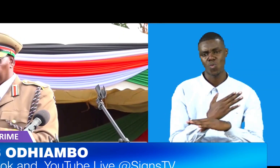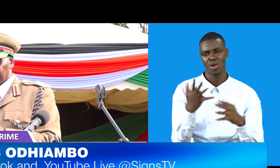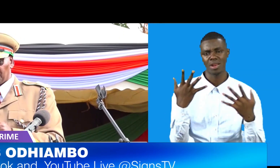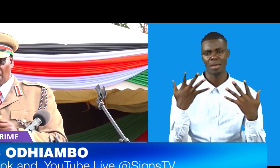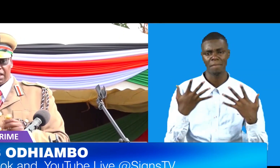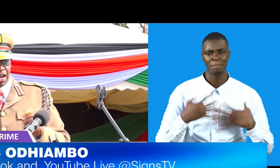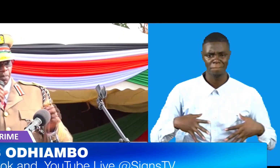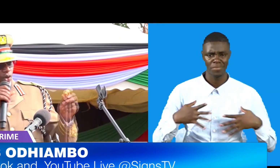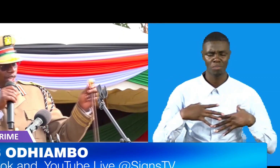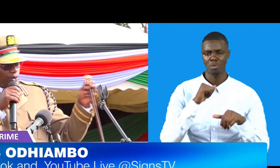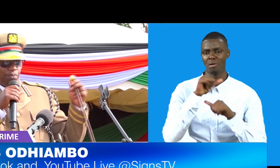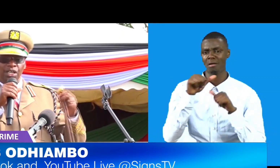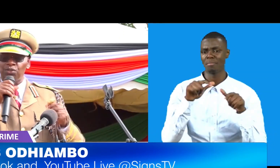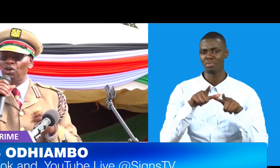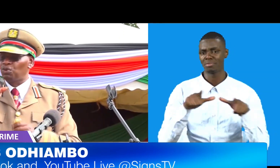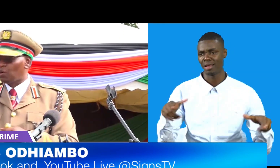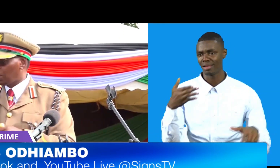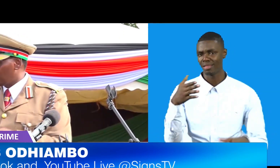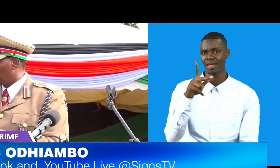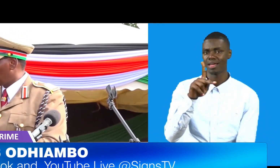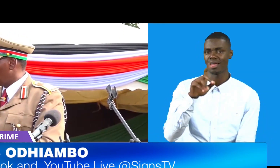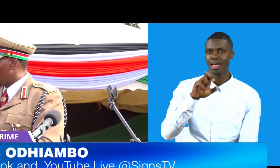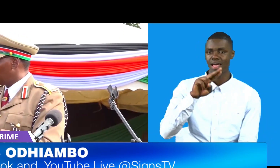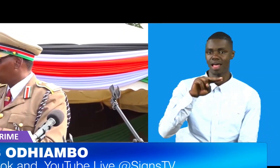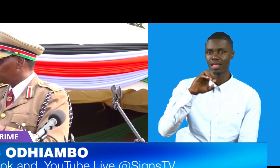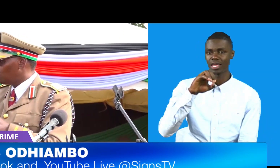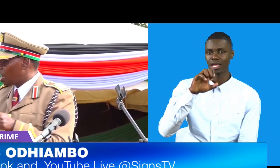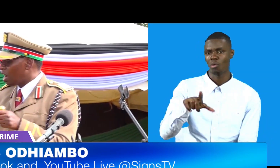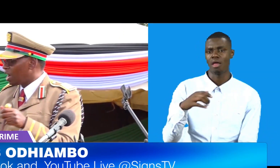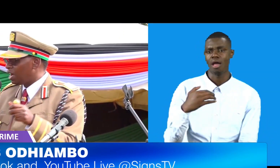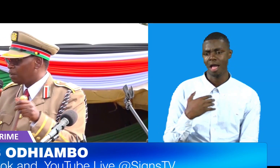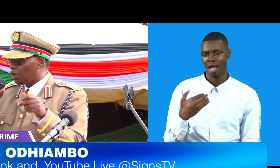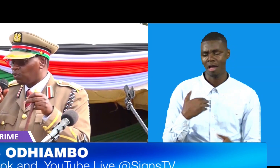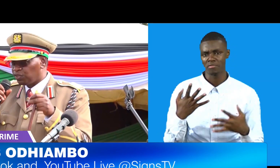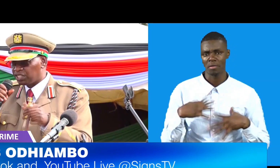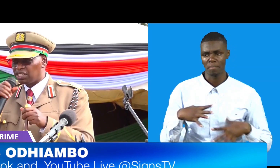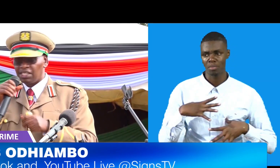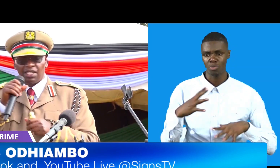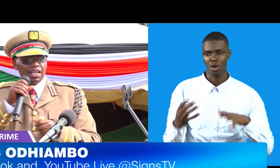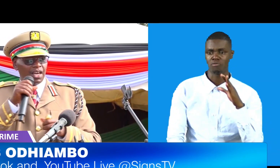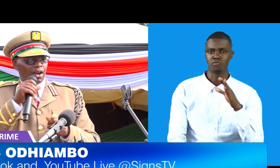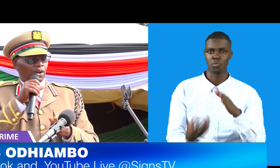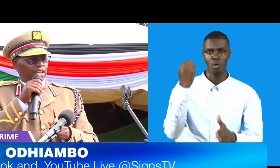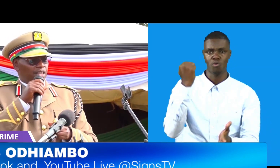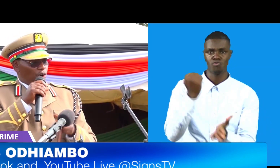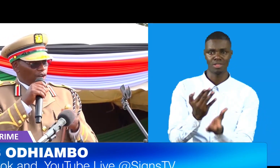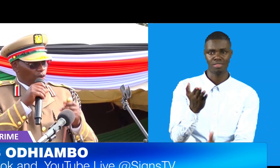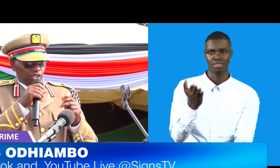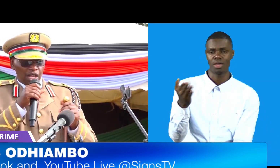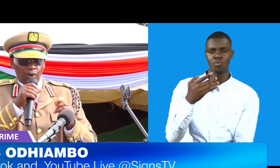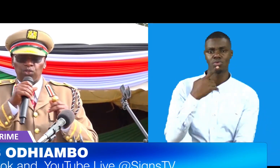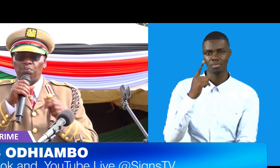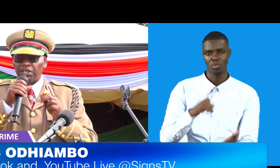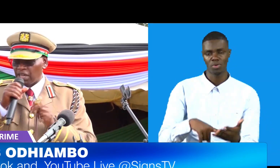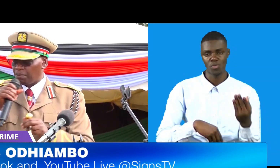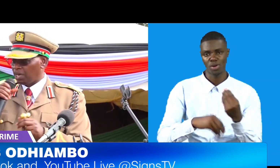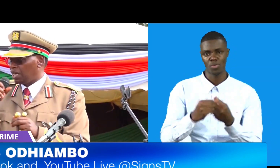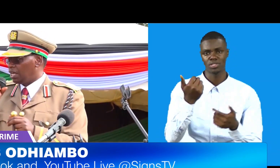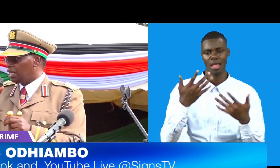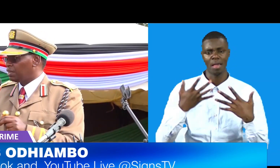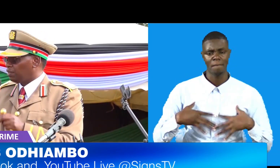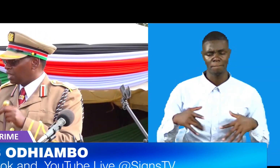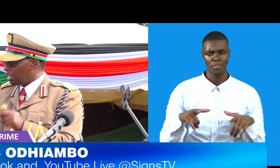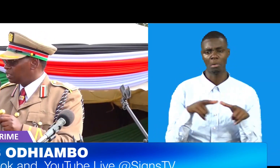mashamba. Hata hapo Keno mimi najua kuna wale wamekuja wamefungua maofisi, wanasema wanauzia watu